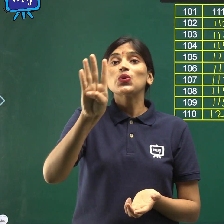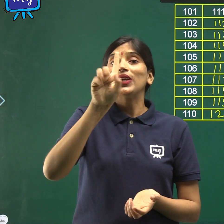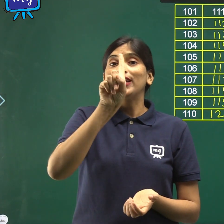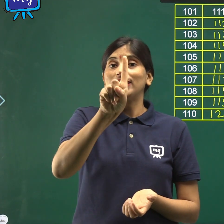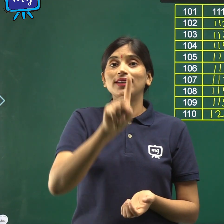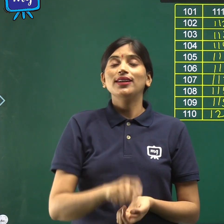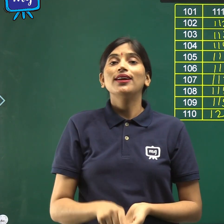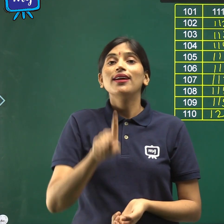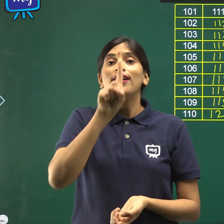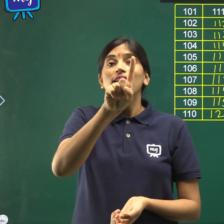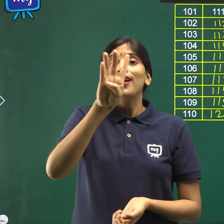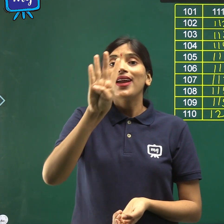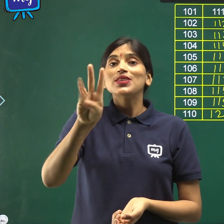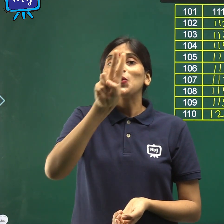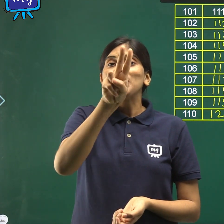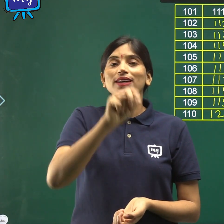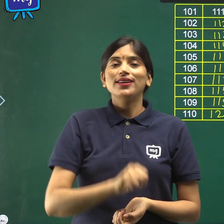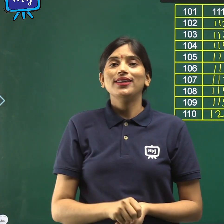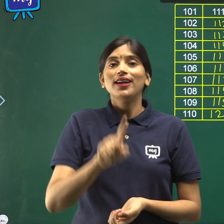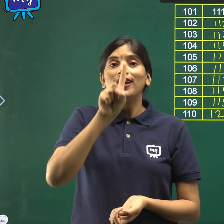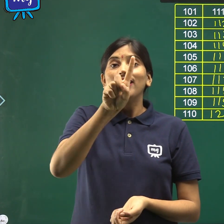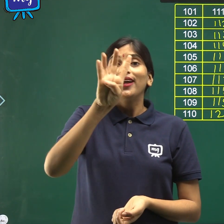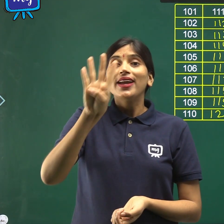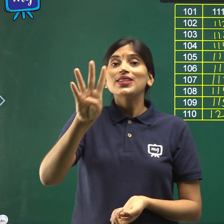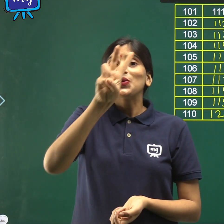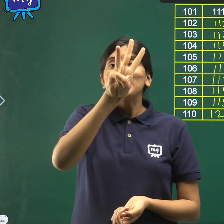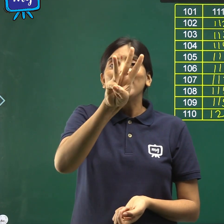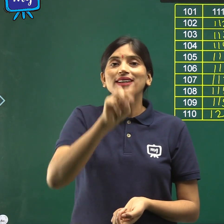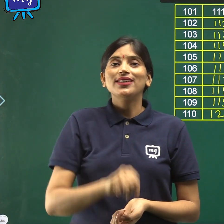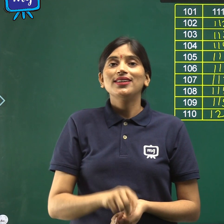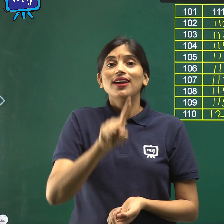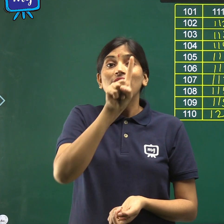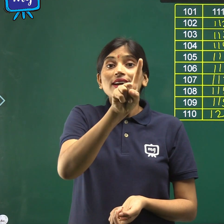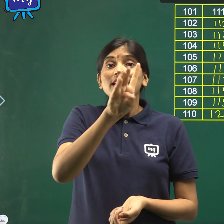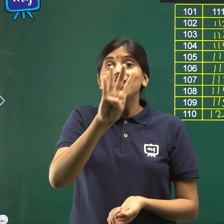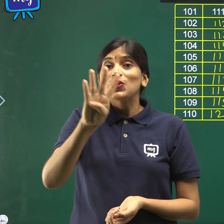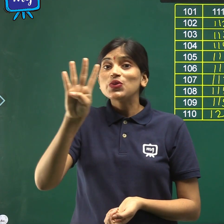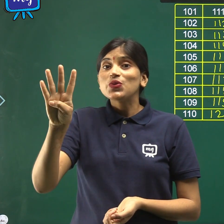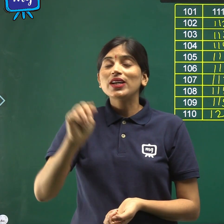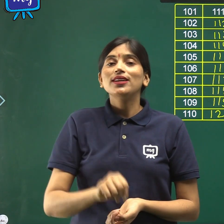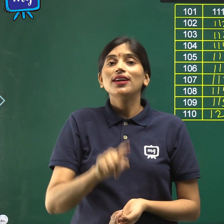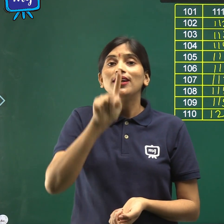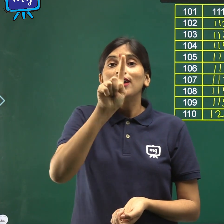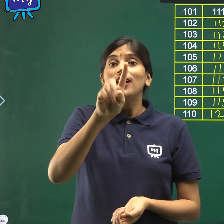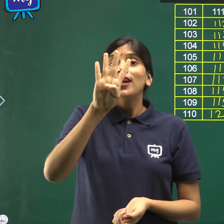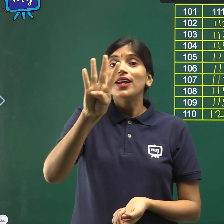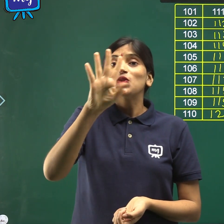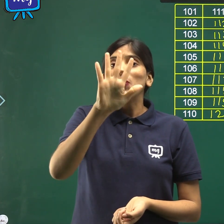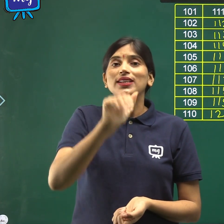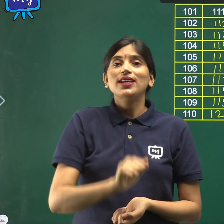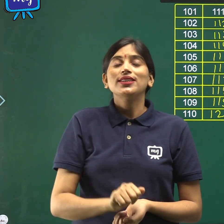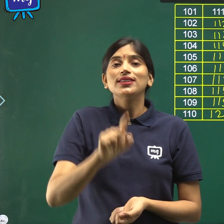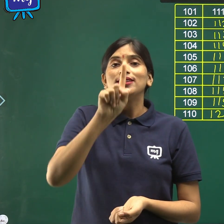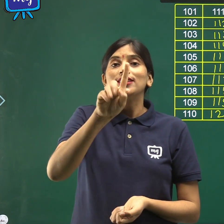141, 142, 143, 144,